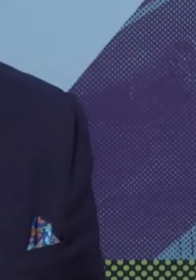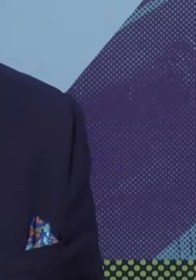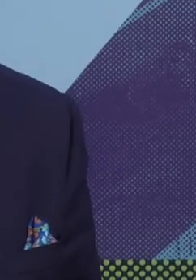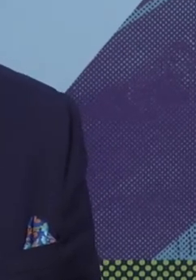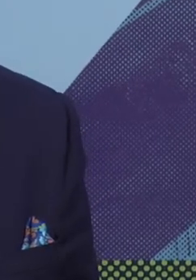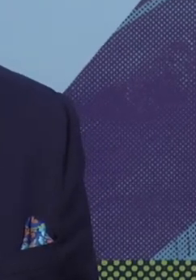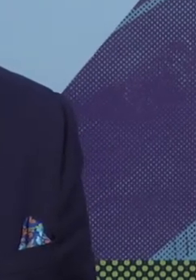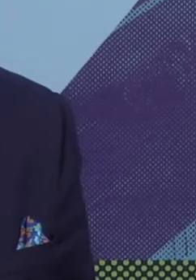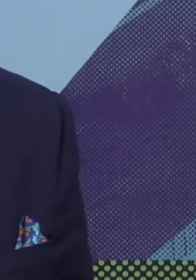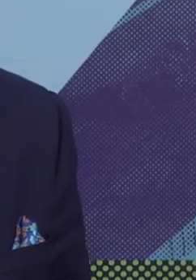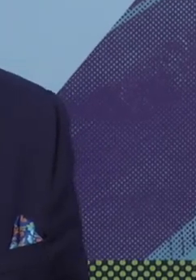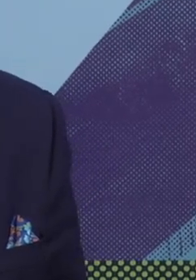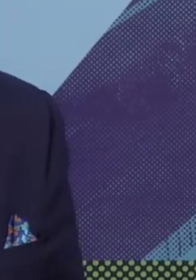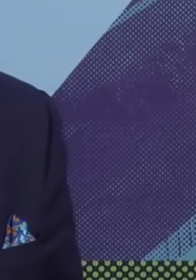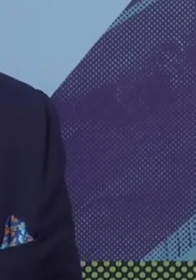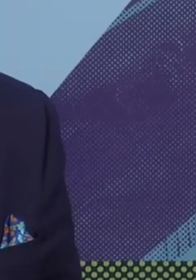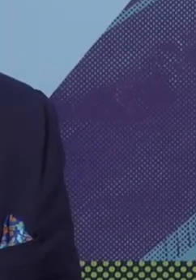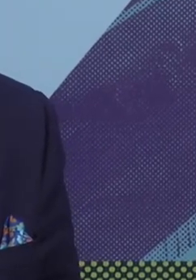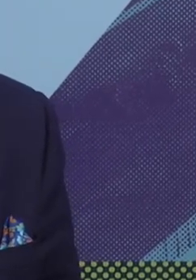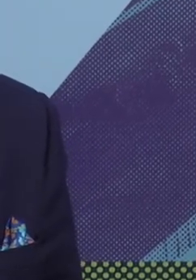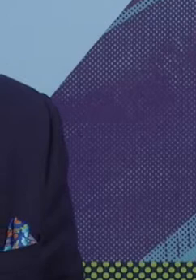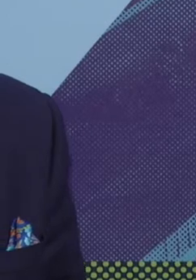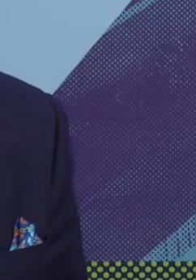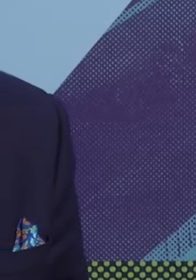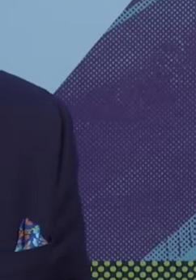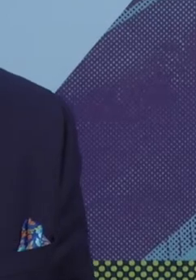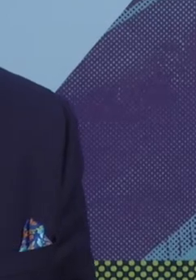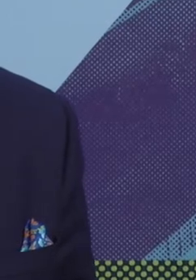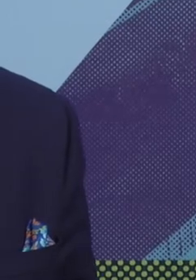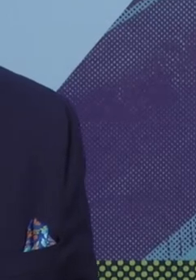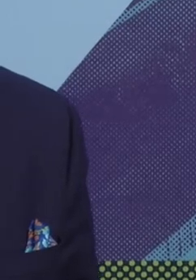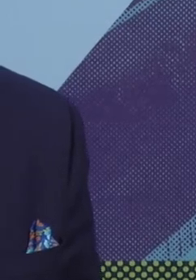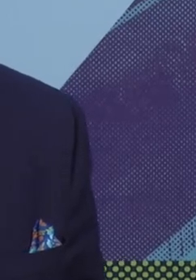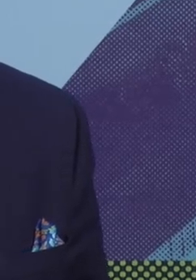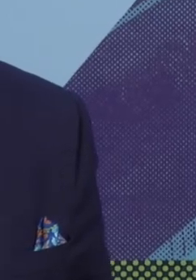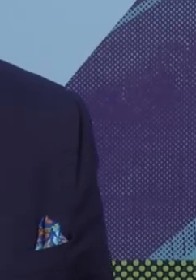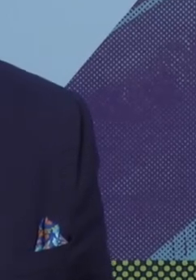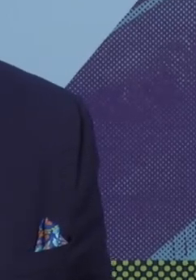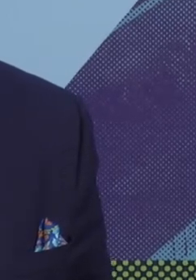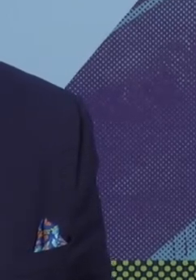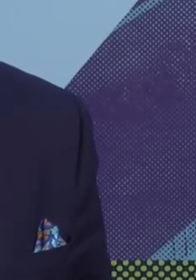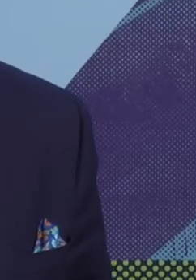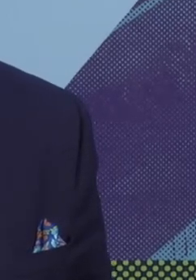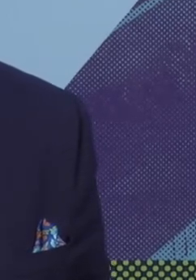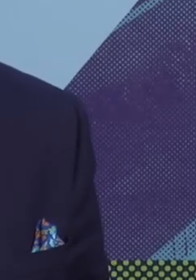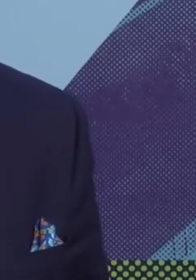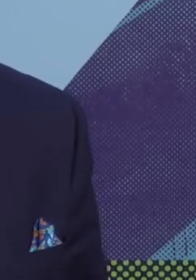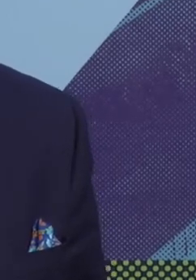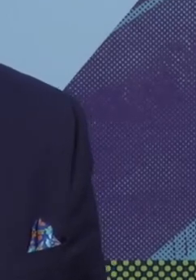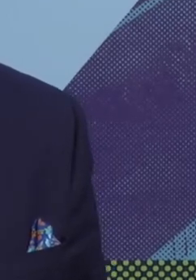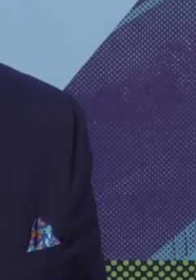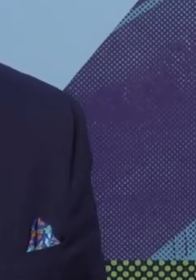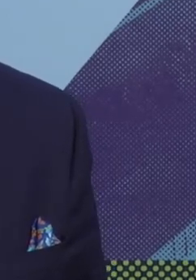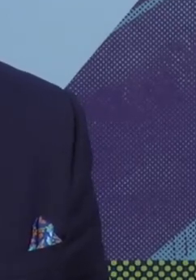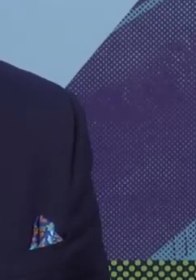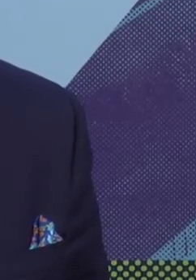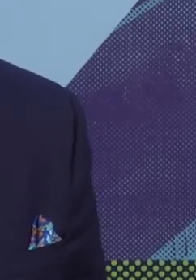här patienterna. Återigen, det här har vi börjat träna på. Vi tar oss framåt, ett steg i